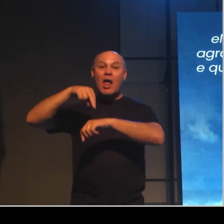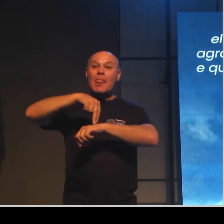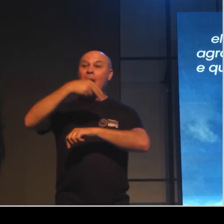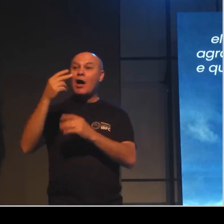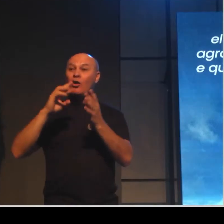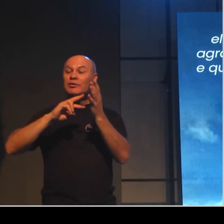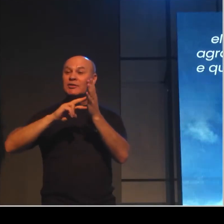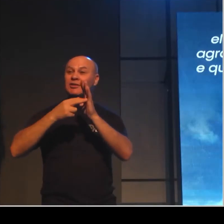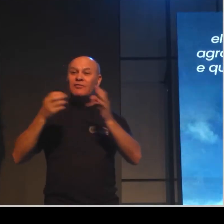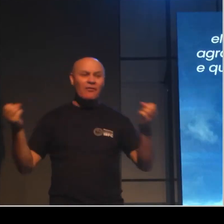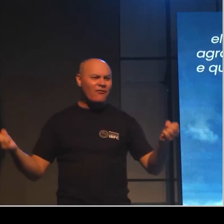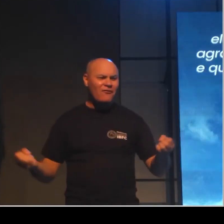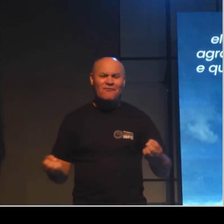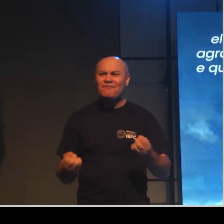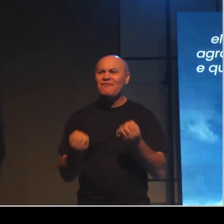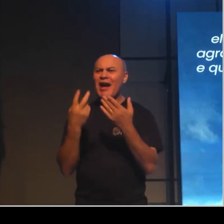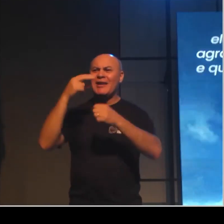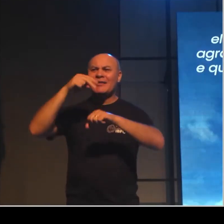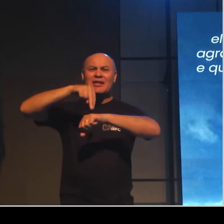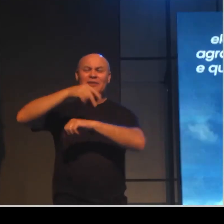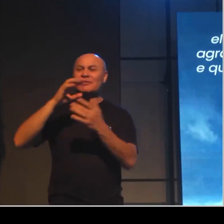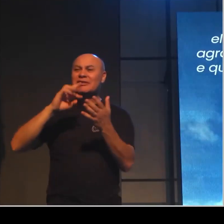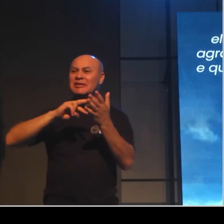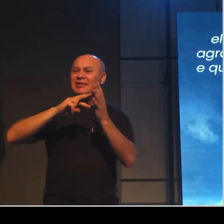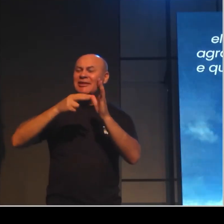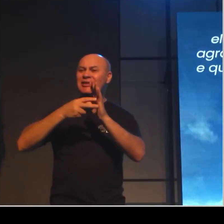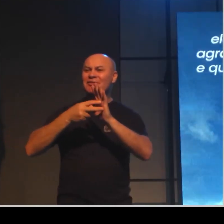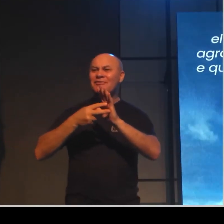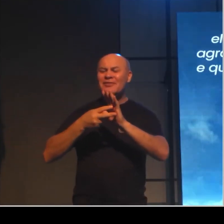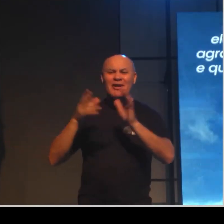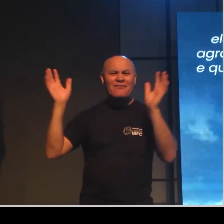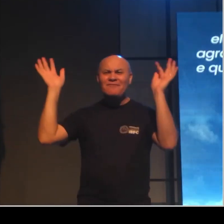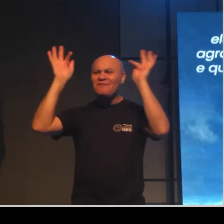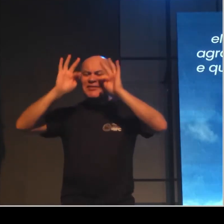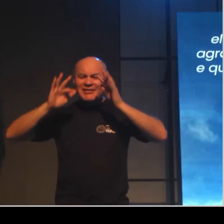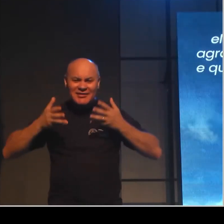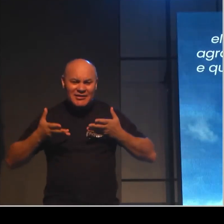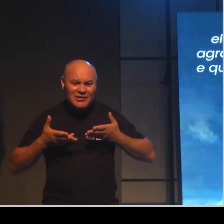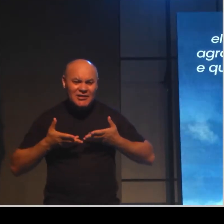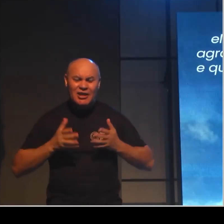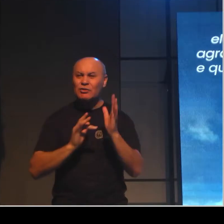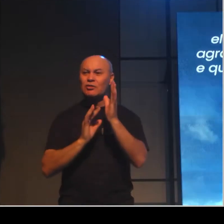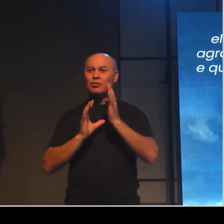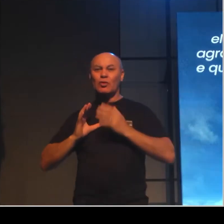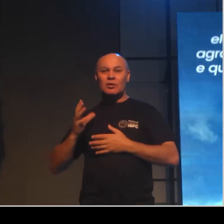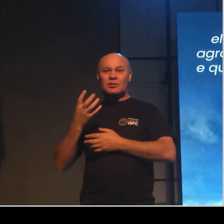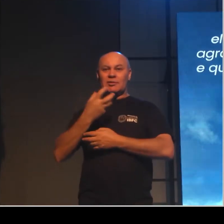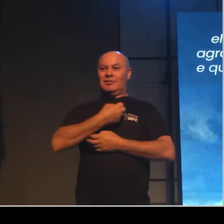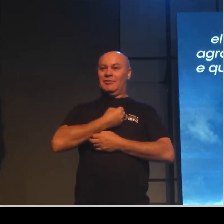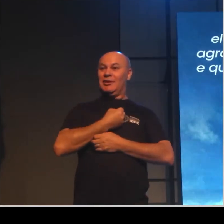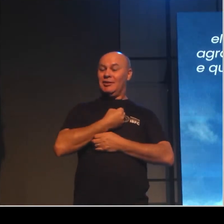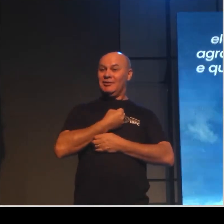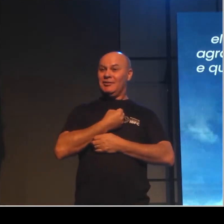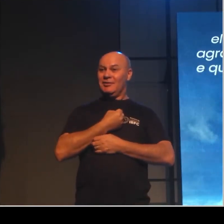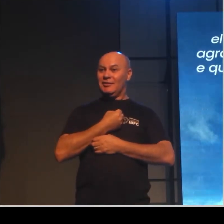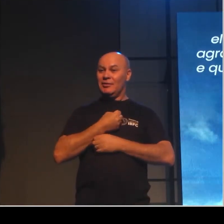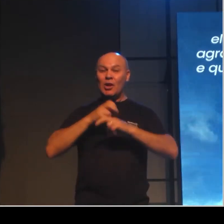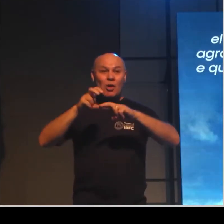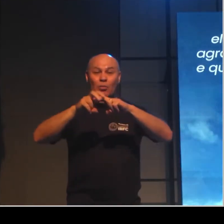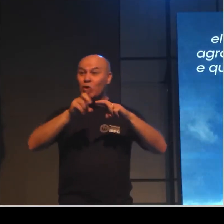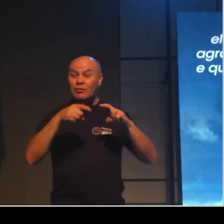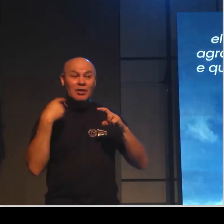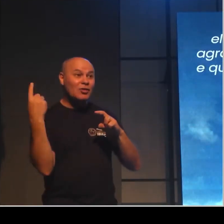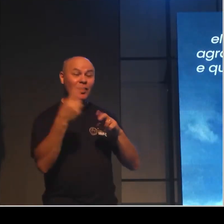celebração, porque nasceu o Salvador, nasceu o Cristo. Por isso nós celebramos. A gente sabe que não foi